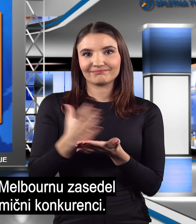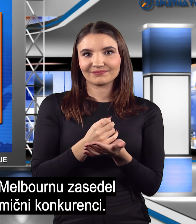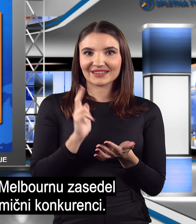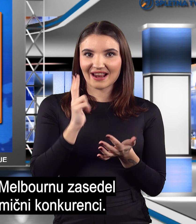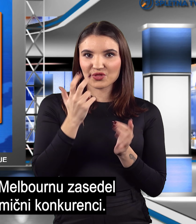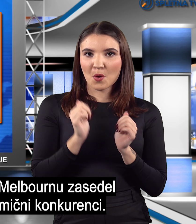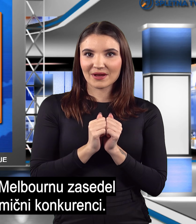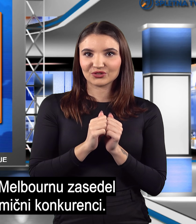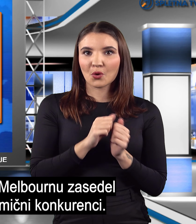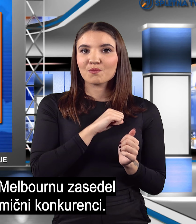posamični konkurenci.